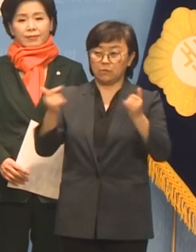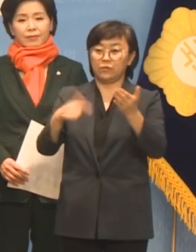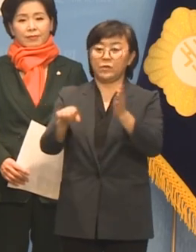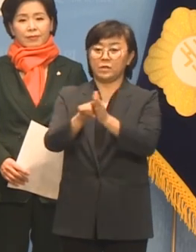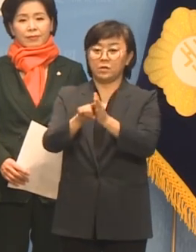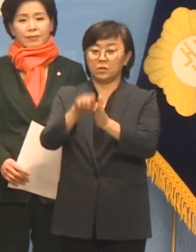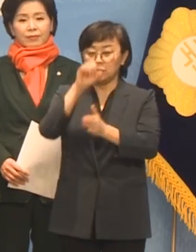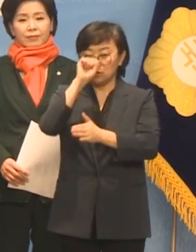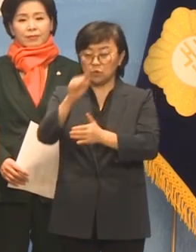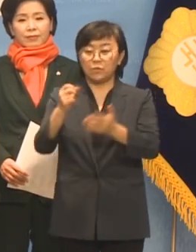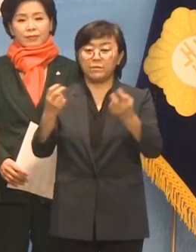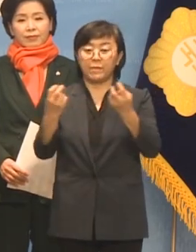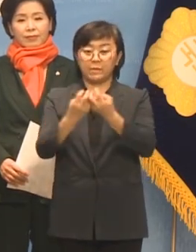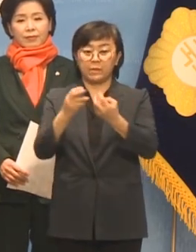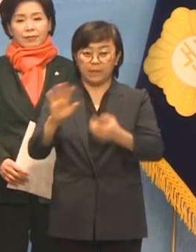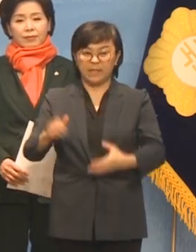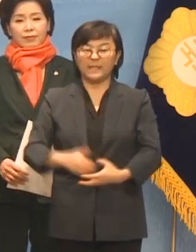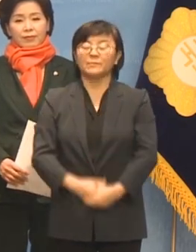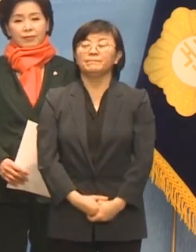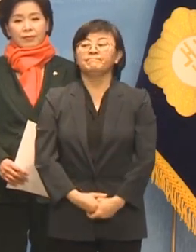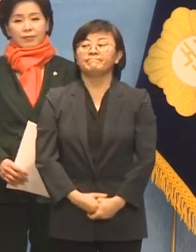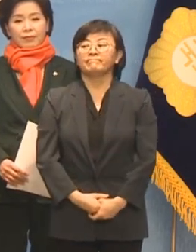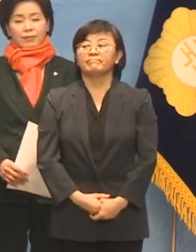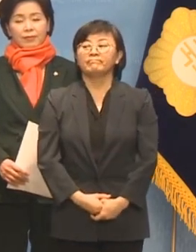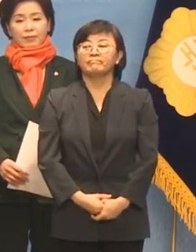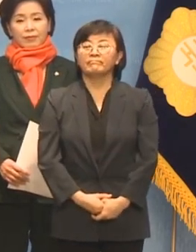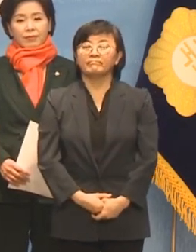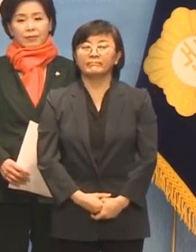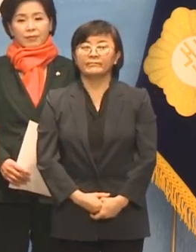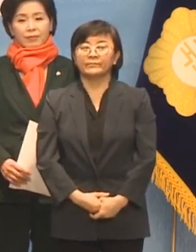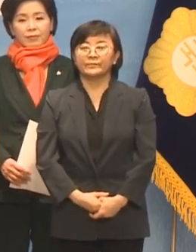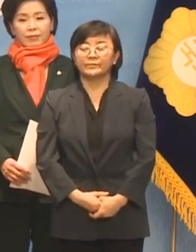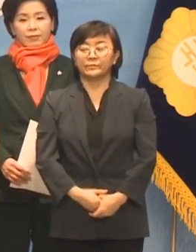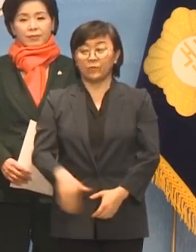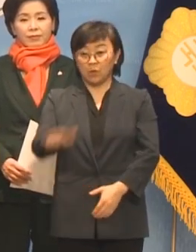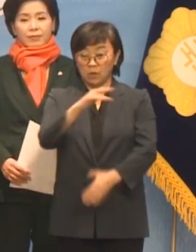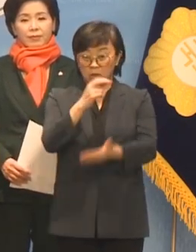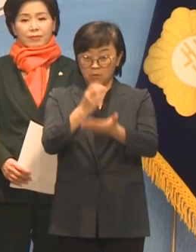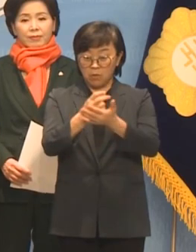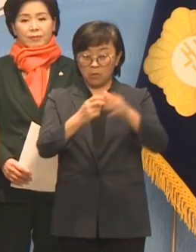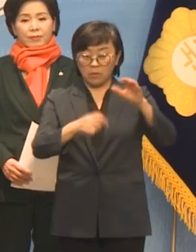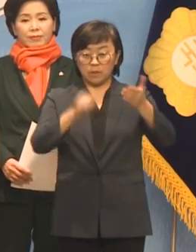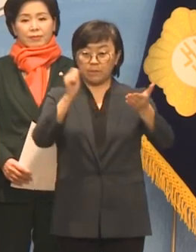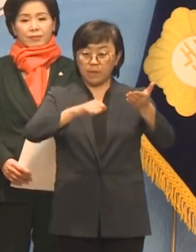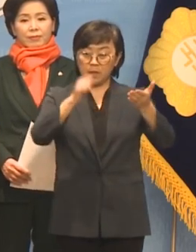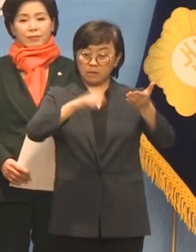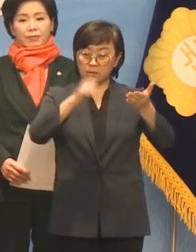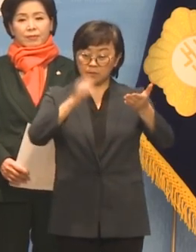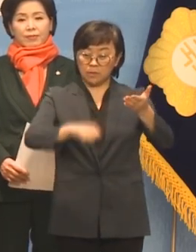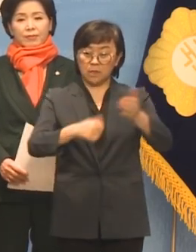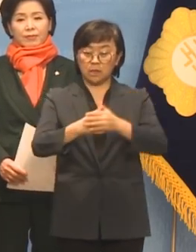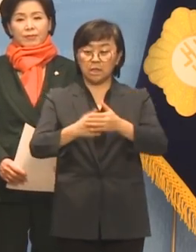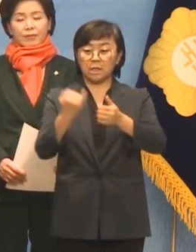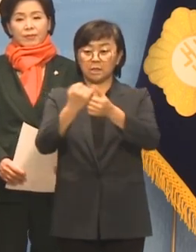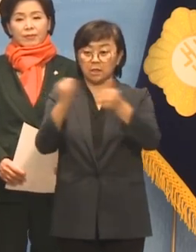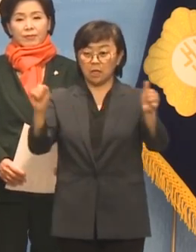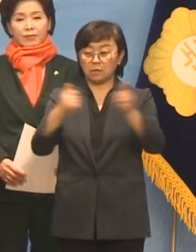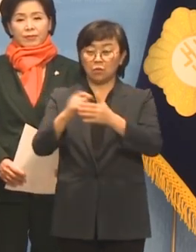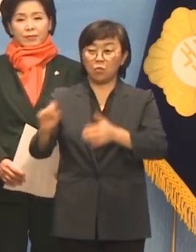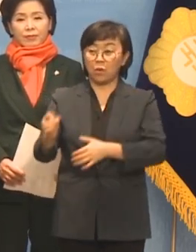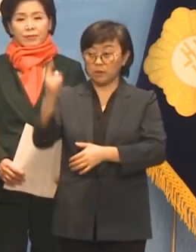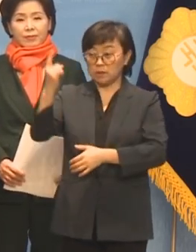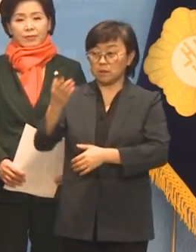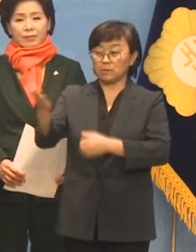위해서도 좋은 방법은 아니라고 할 것입니다. 우리 법원의 판례는 파탄의 원인을 제공한